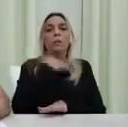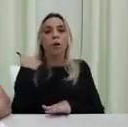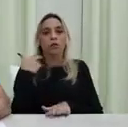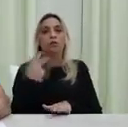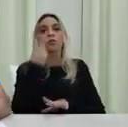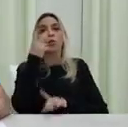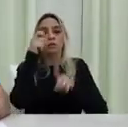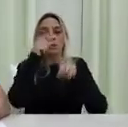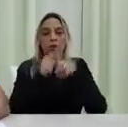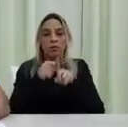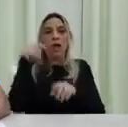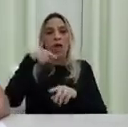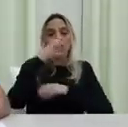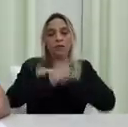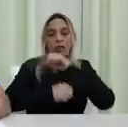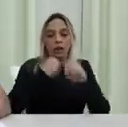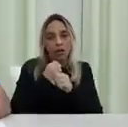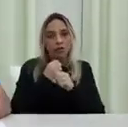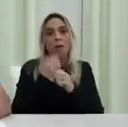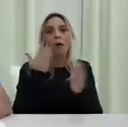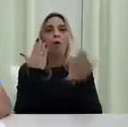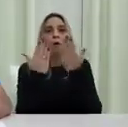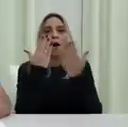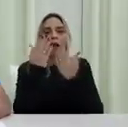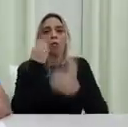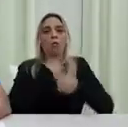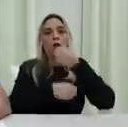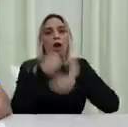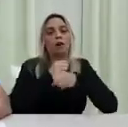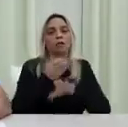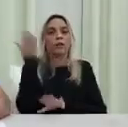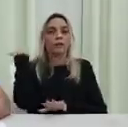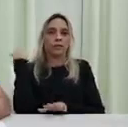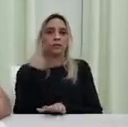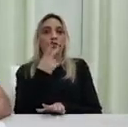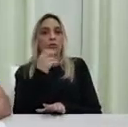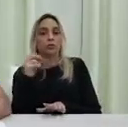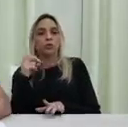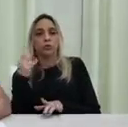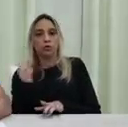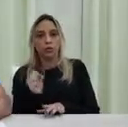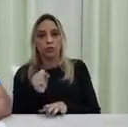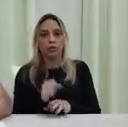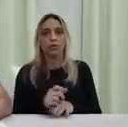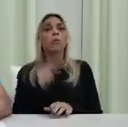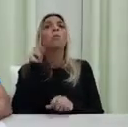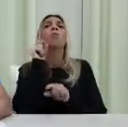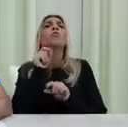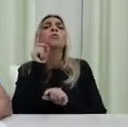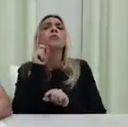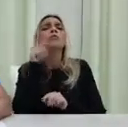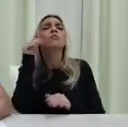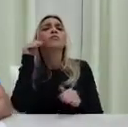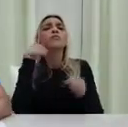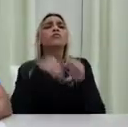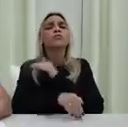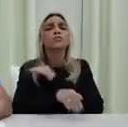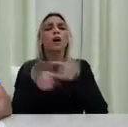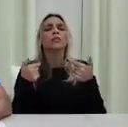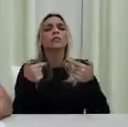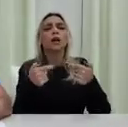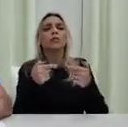meses desse ano, levando em conta os 2 meses do ano passado. Bem, causa disso, eu não